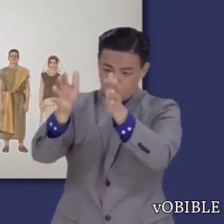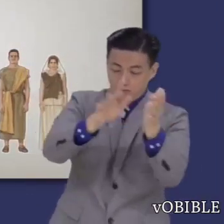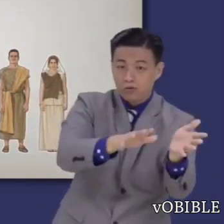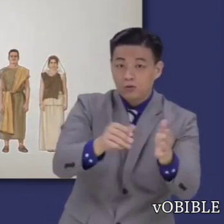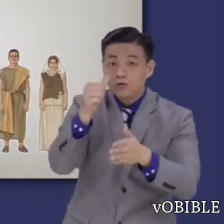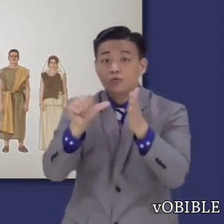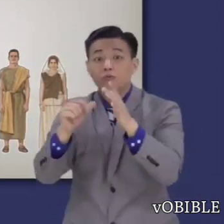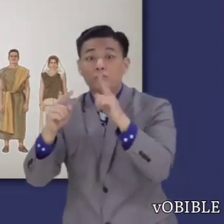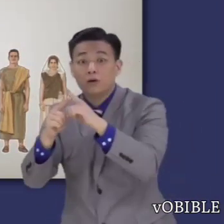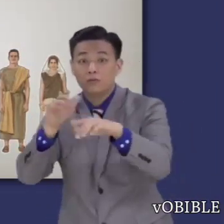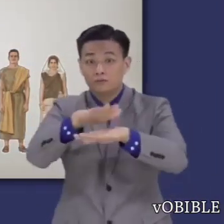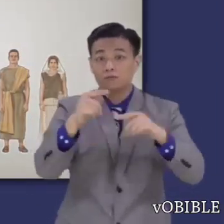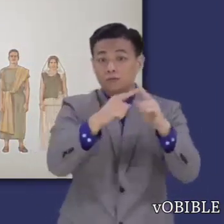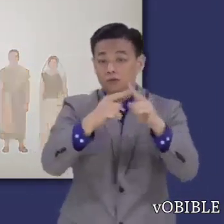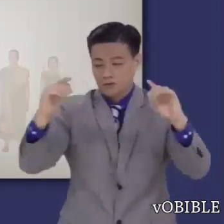墙。